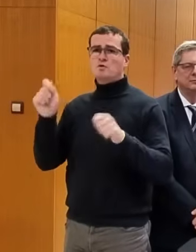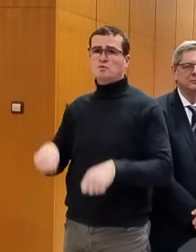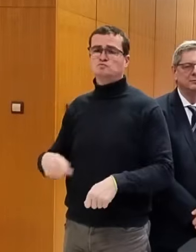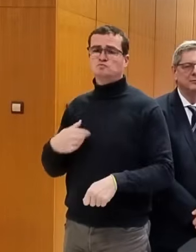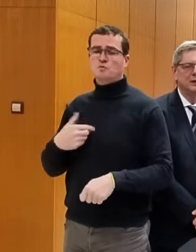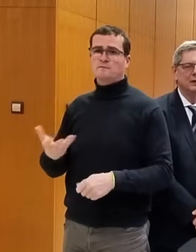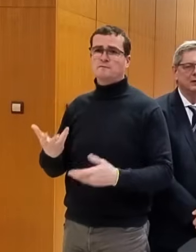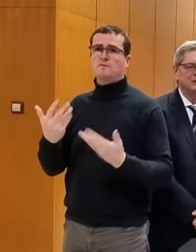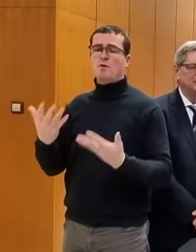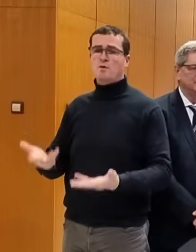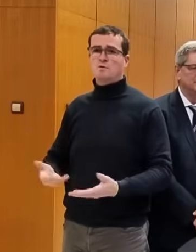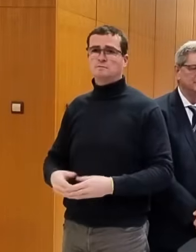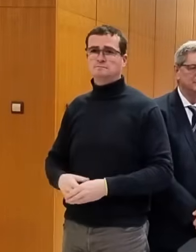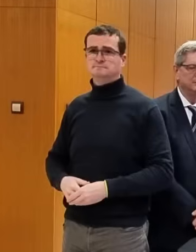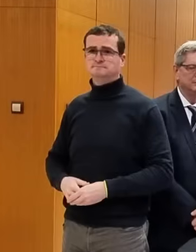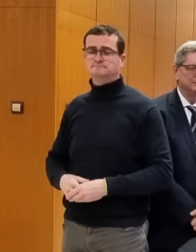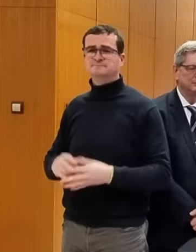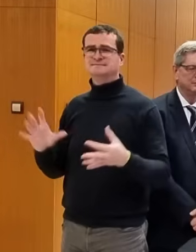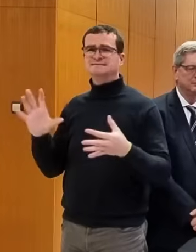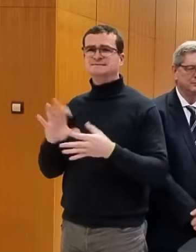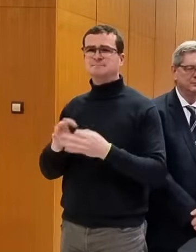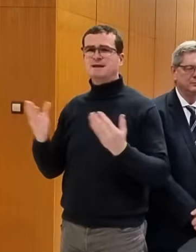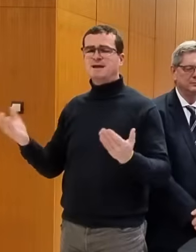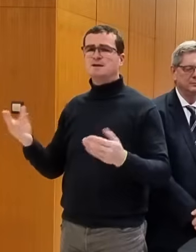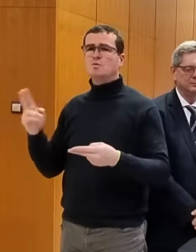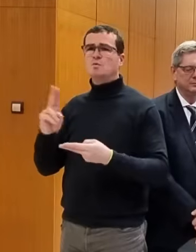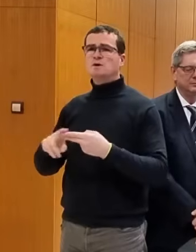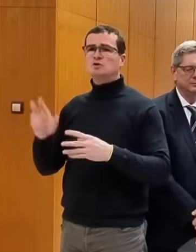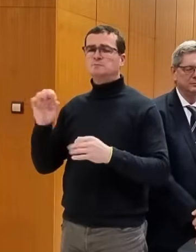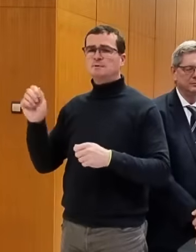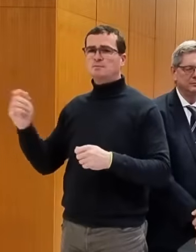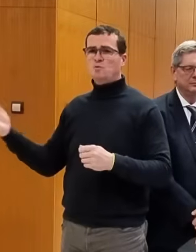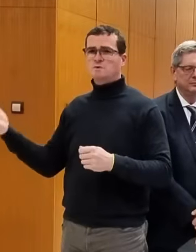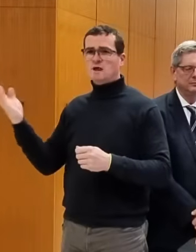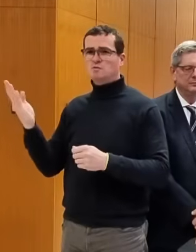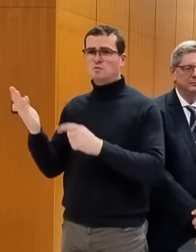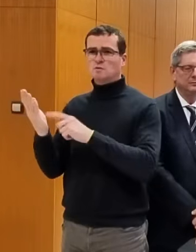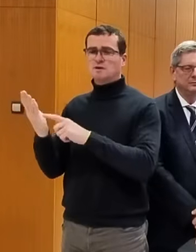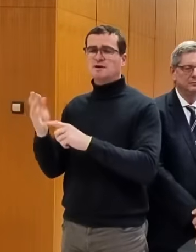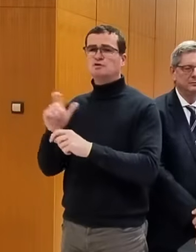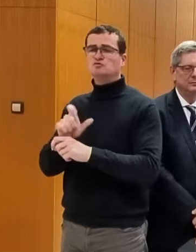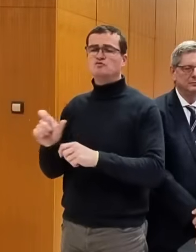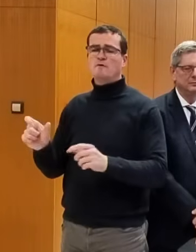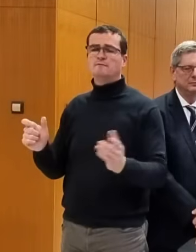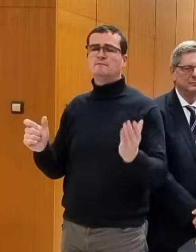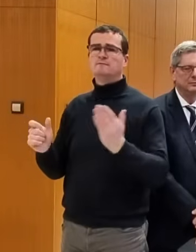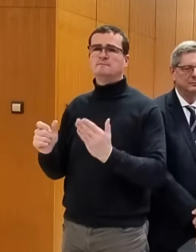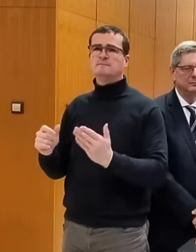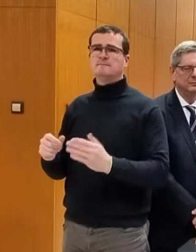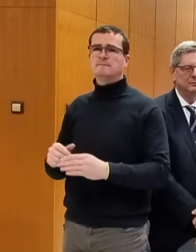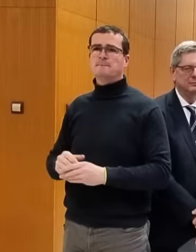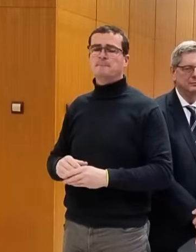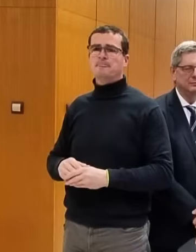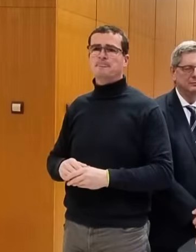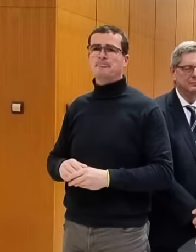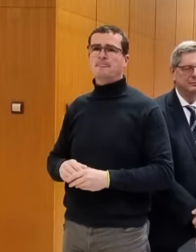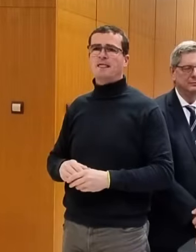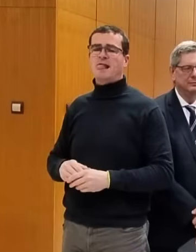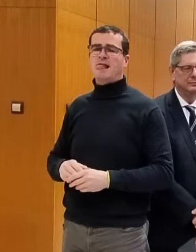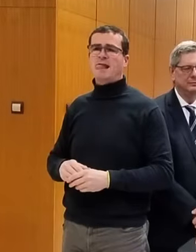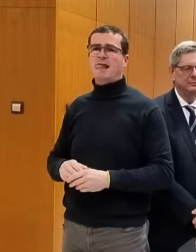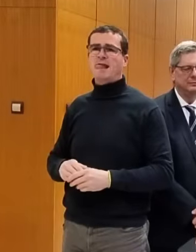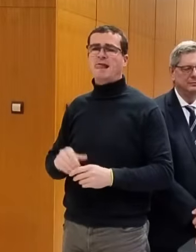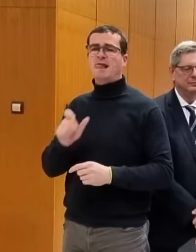Prosím vás, spájať úrad špeciálnej prokuratúry so slovom boja, nechajte ma dohovoriť, prosím